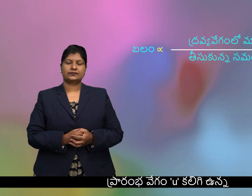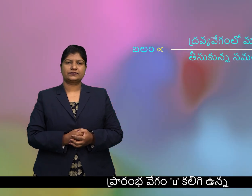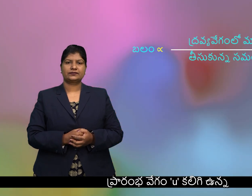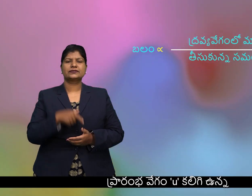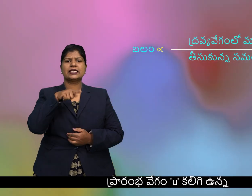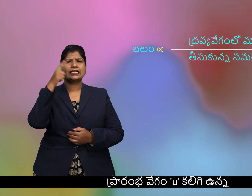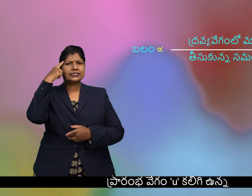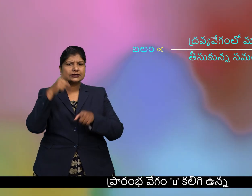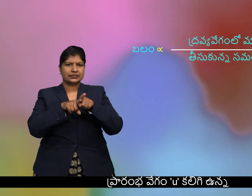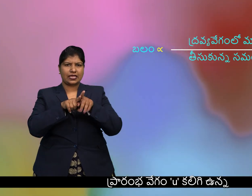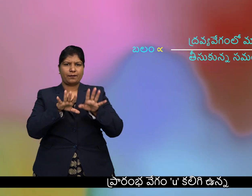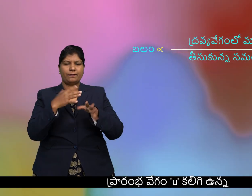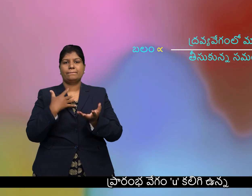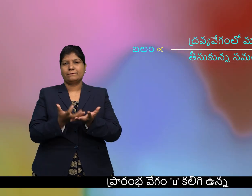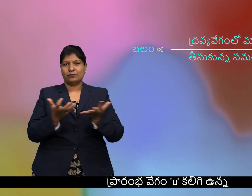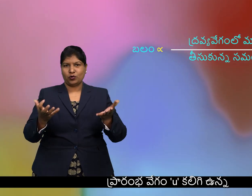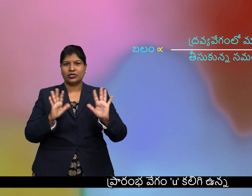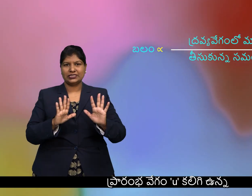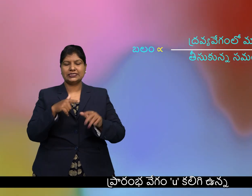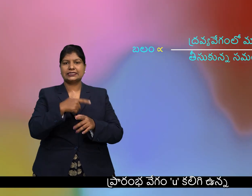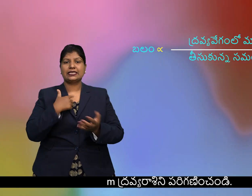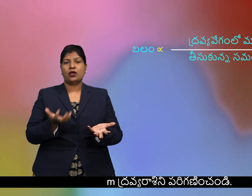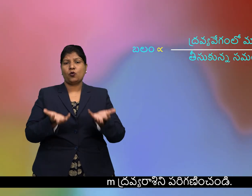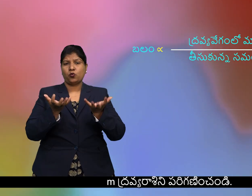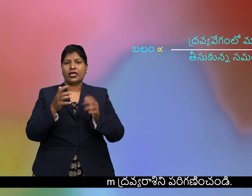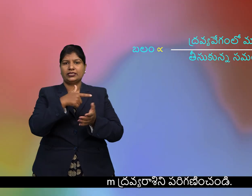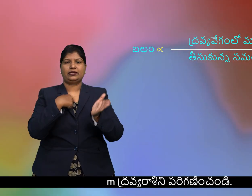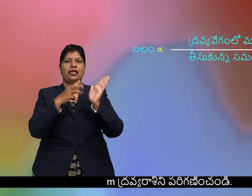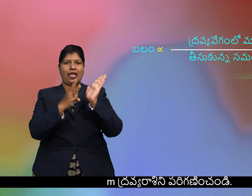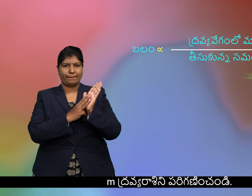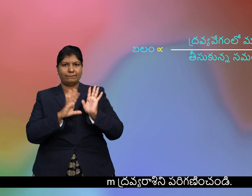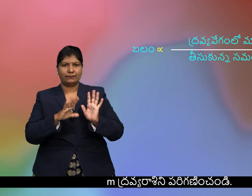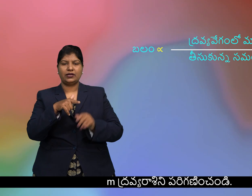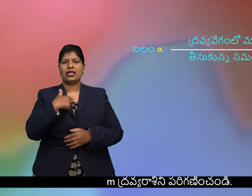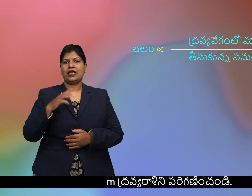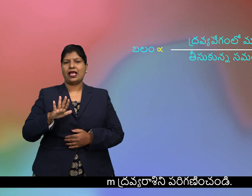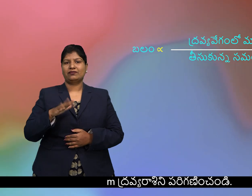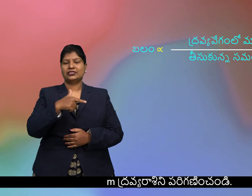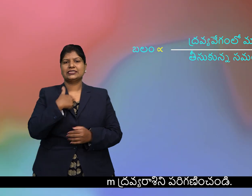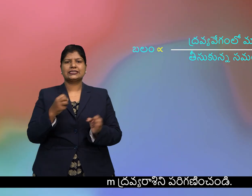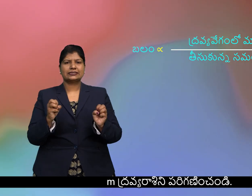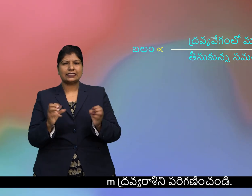ప్రారంభ వేగం u కలిగి ఉన్న m ద్రవ్యరాశిని పరిగణించండి.